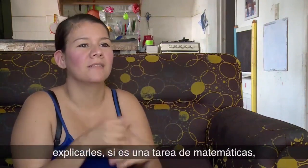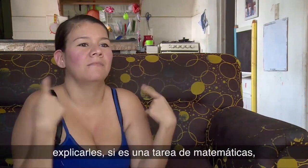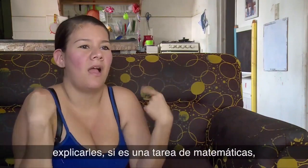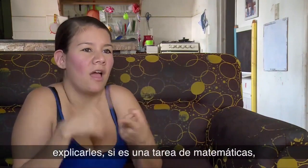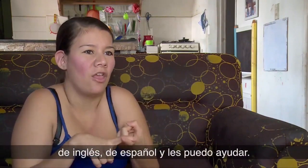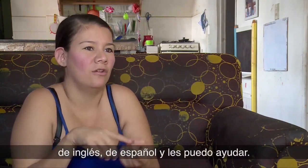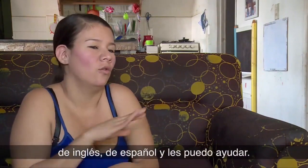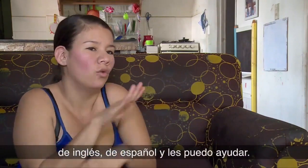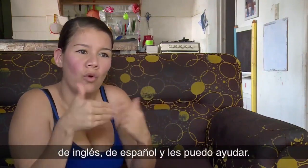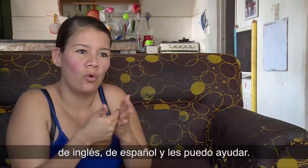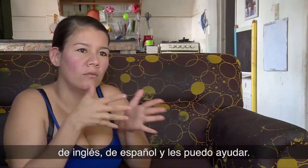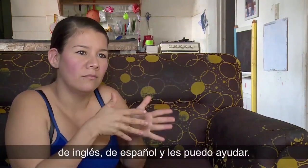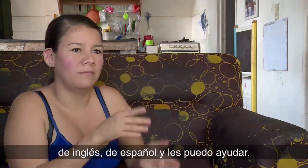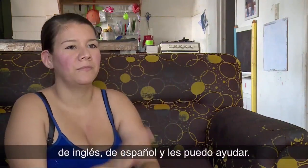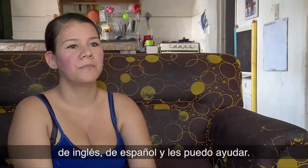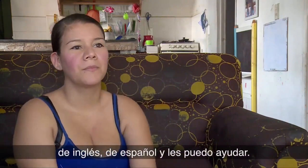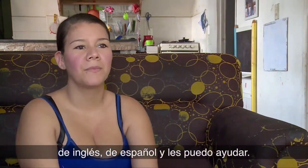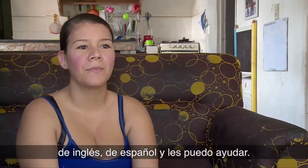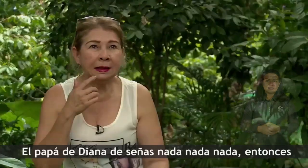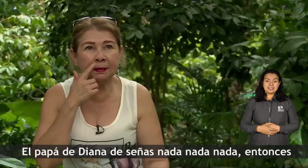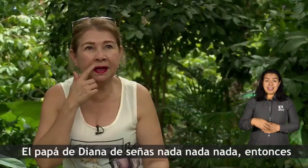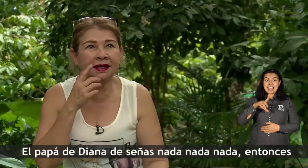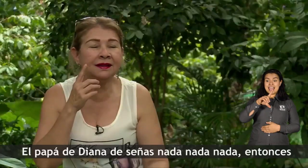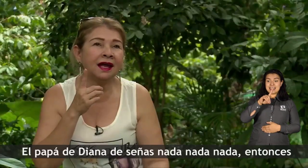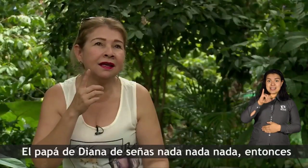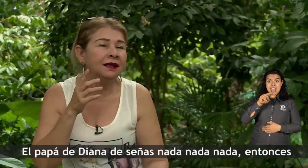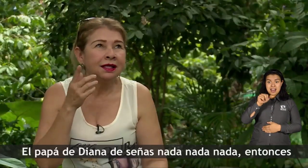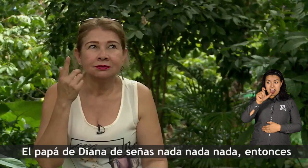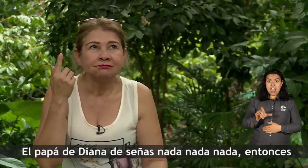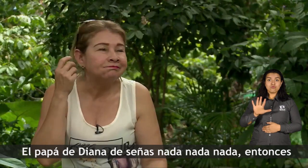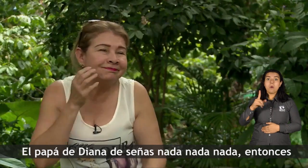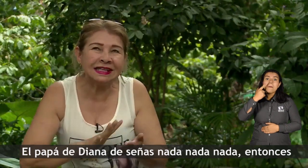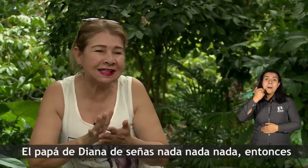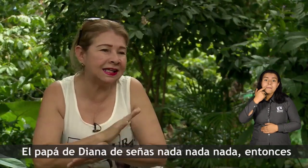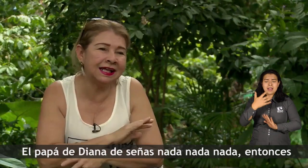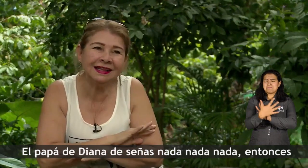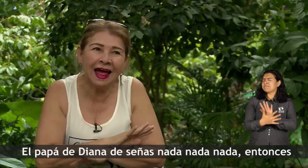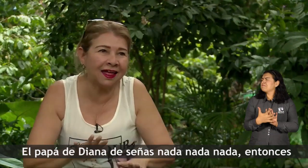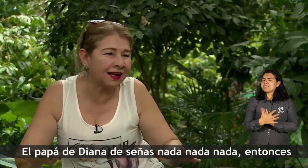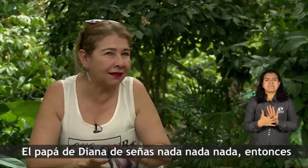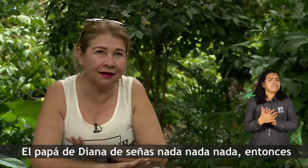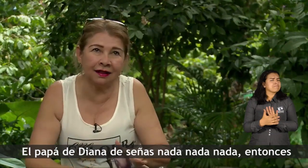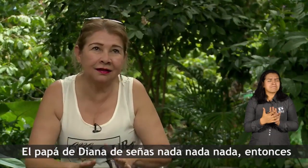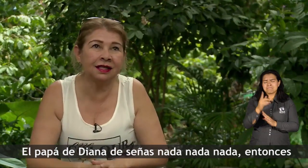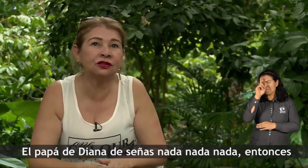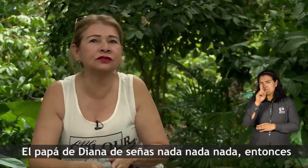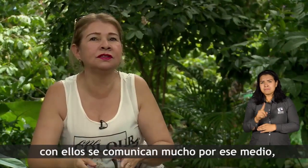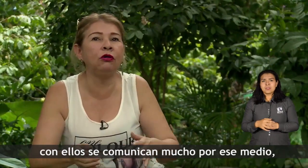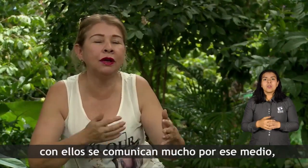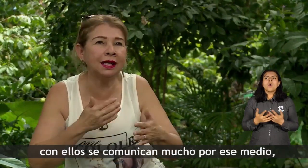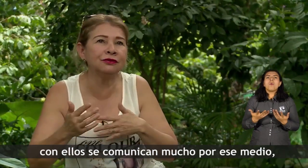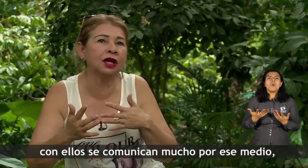tarea de matemáticas, de inglés, de español y les puedo ayudar. El papá de Diana de señas nada, nada, nada.